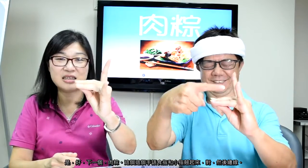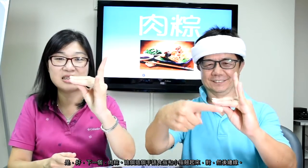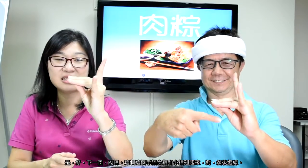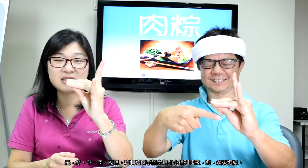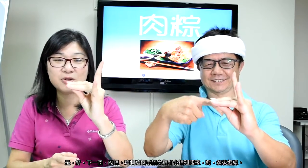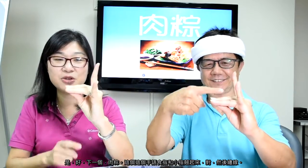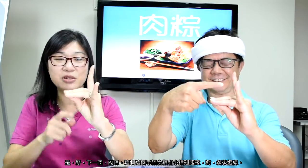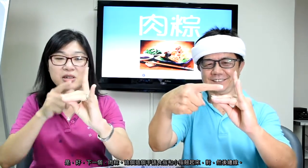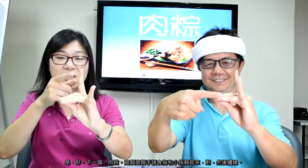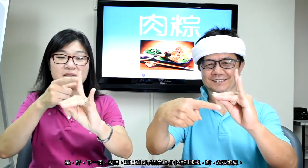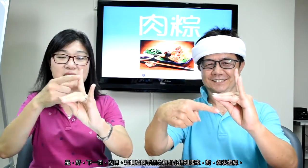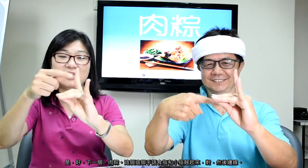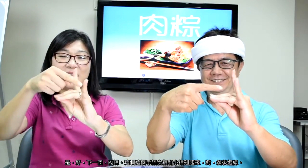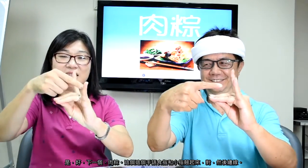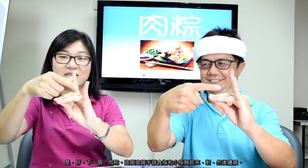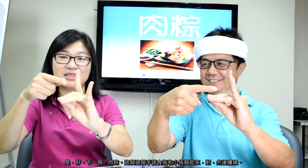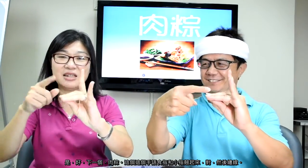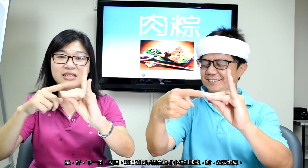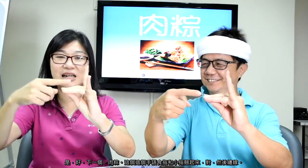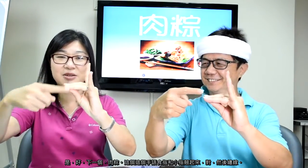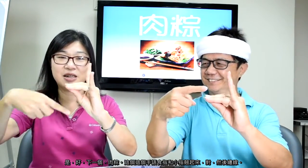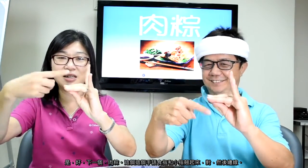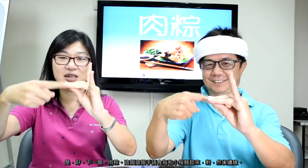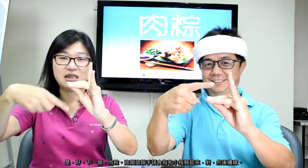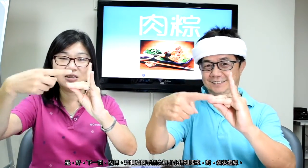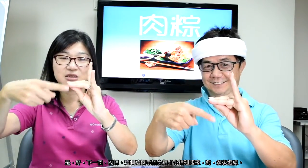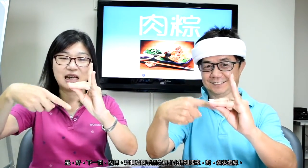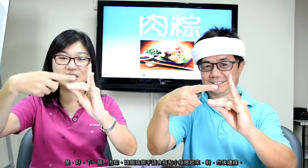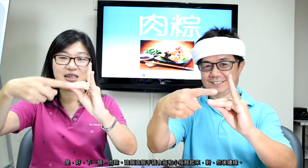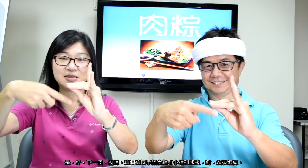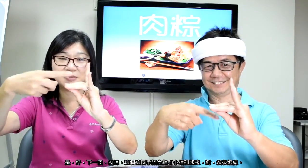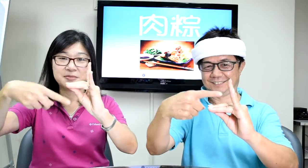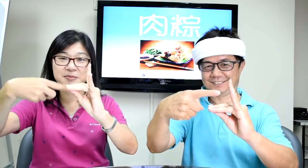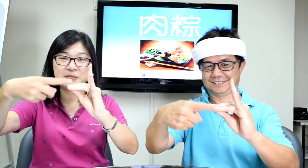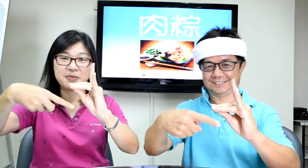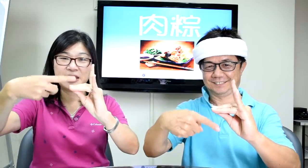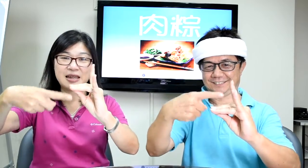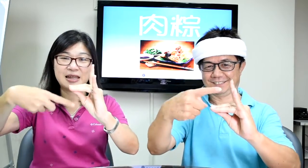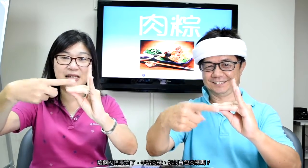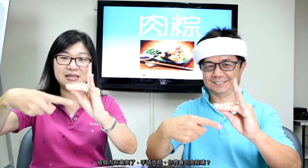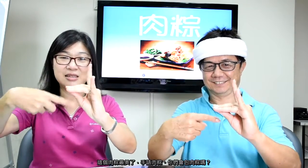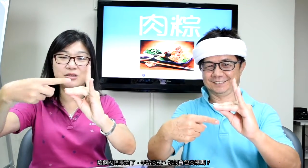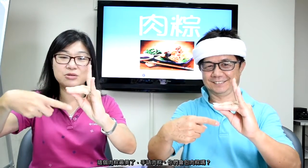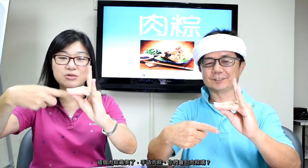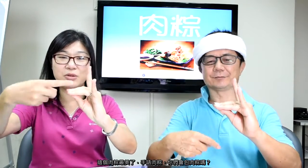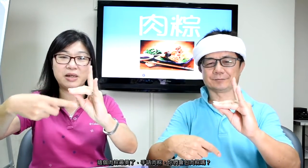这个手语，食指和小指翘起来，对，然后缠线，这个肉粽最美